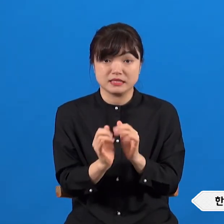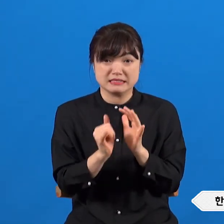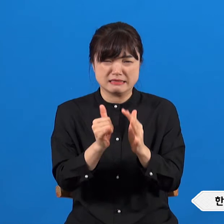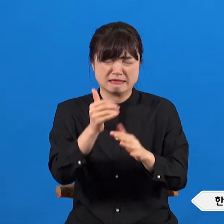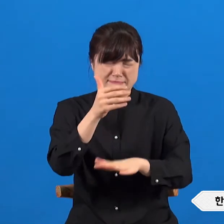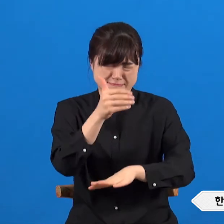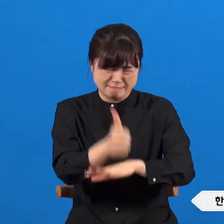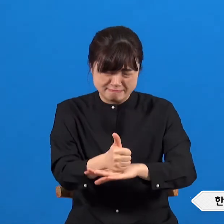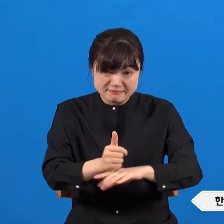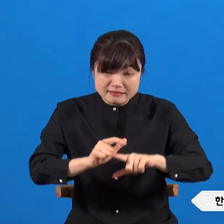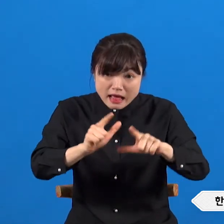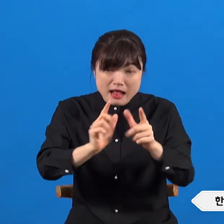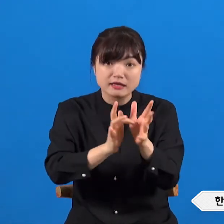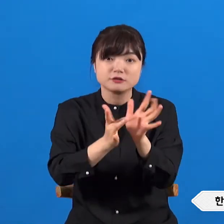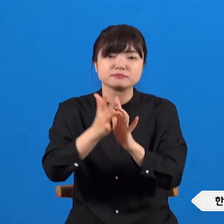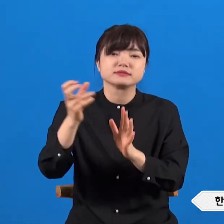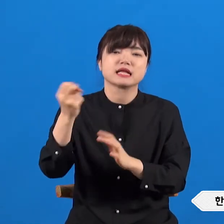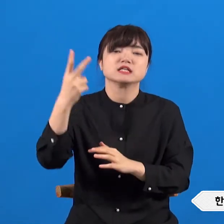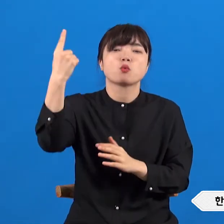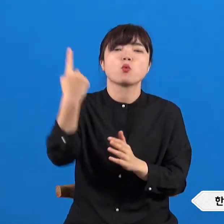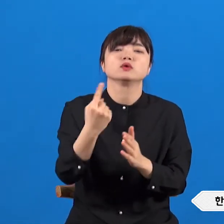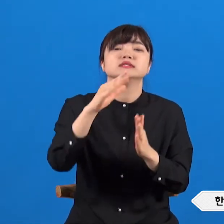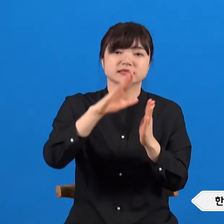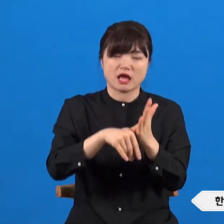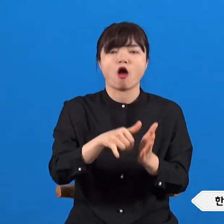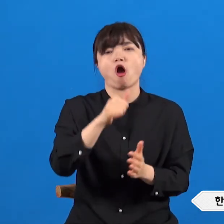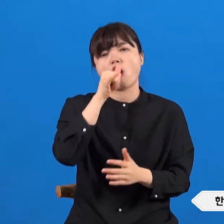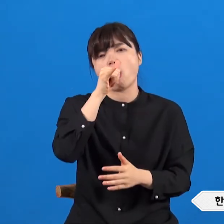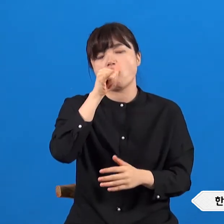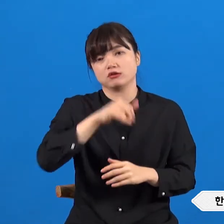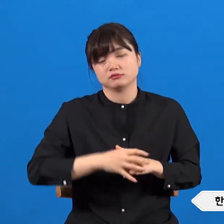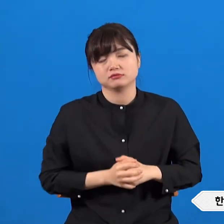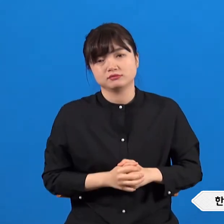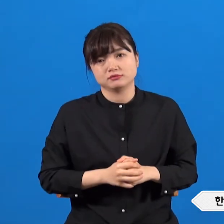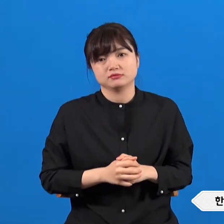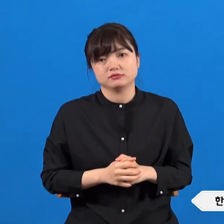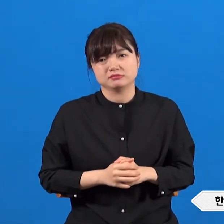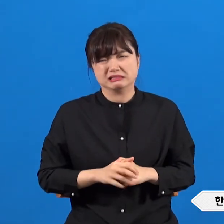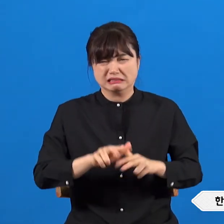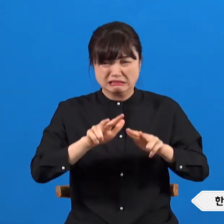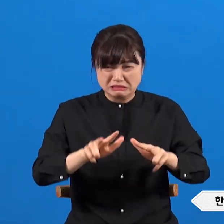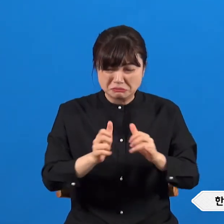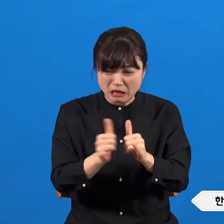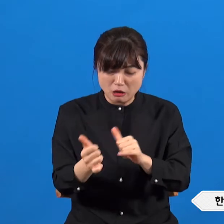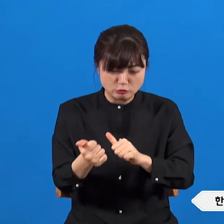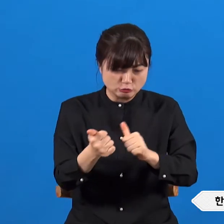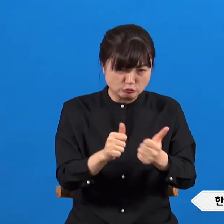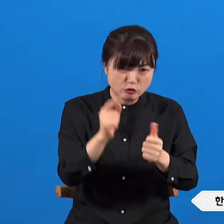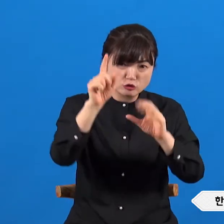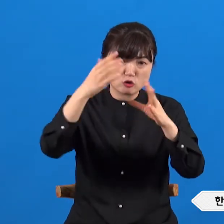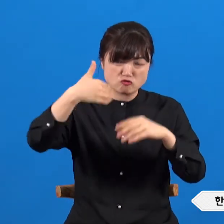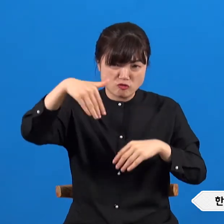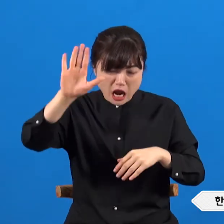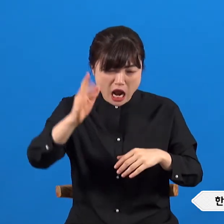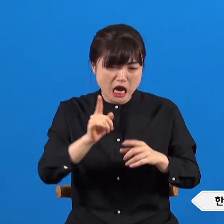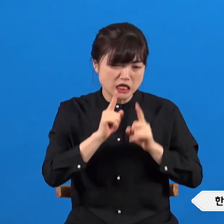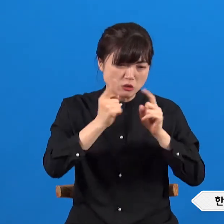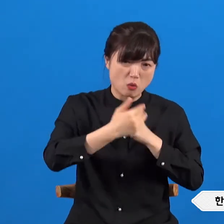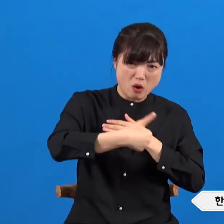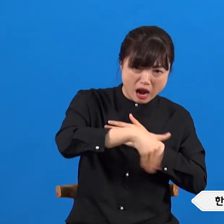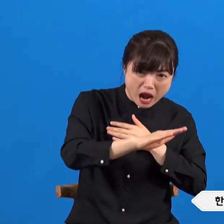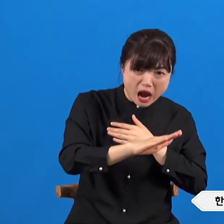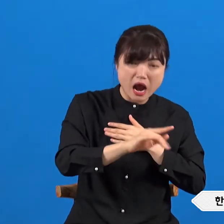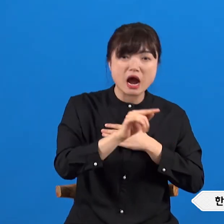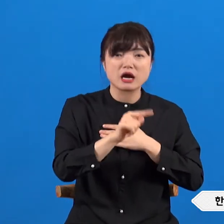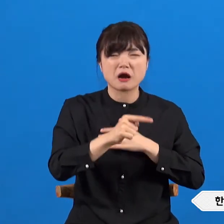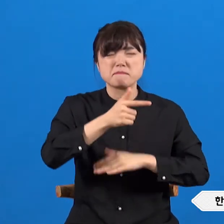세상 끝날 예수님 재림하실 때 있습니다. 지금 사람들이 죽어서 천국 가고 지옥 가고 하는